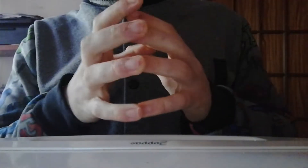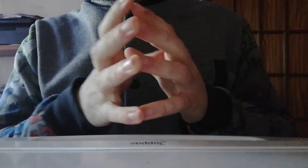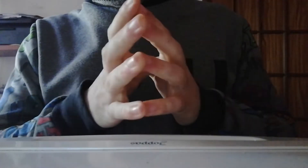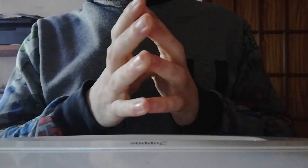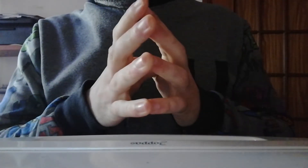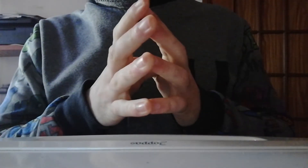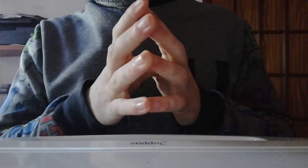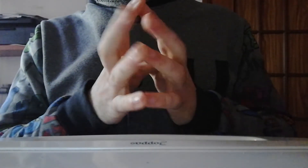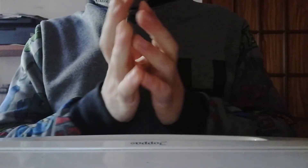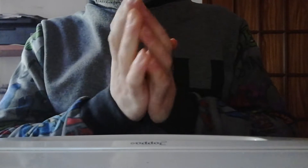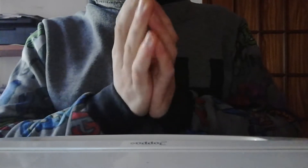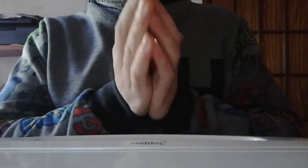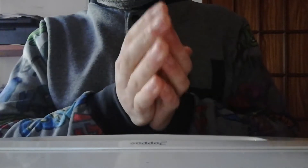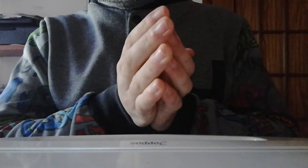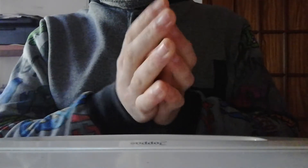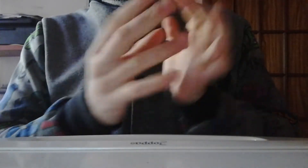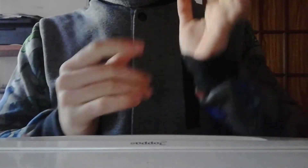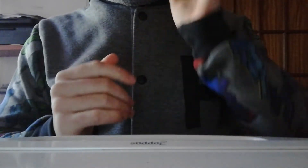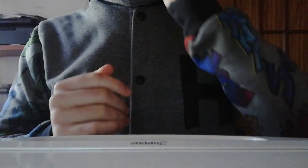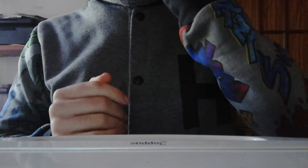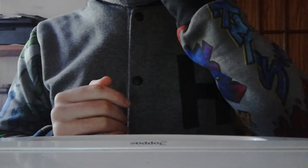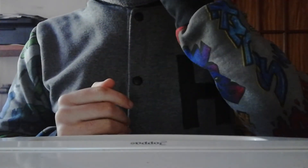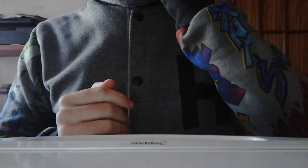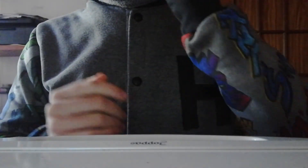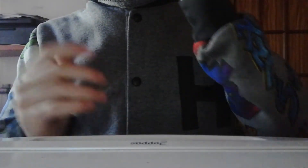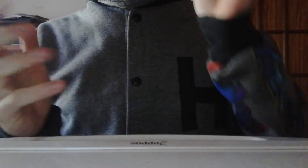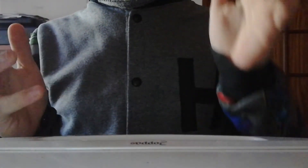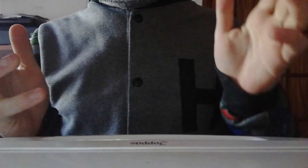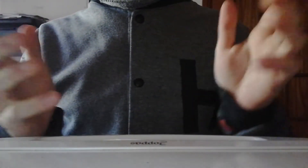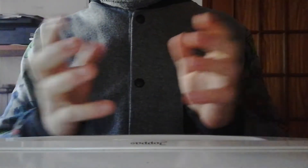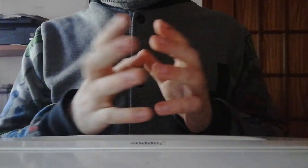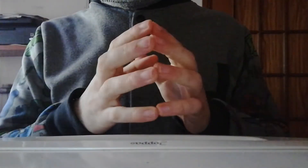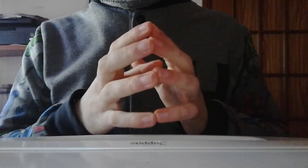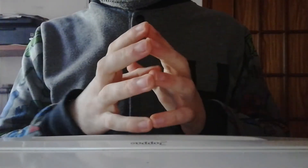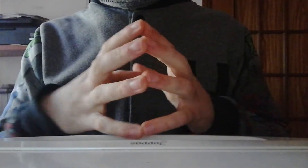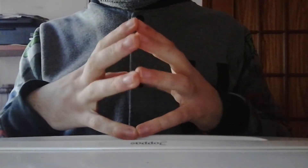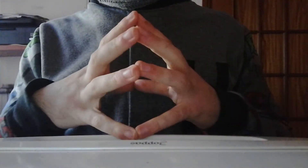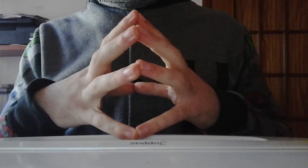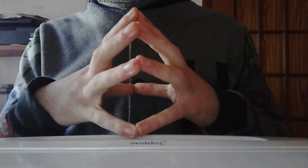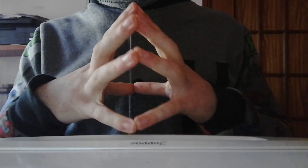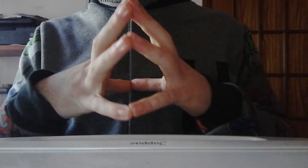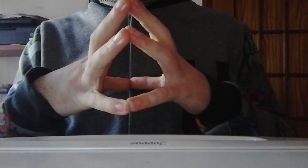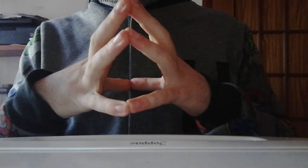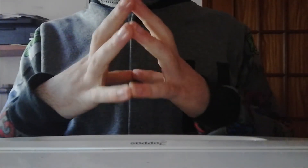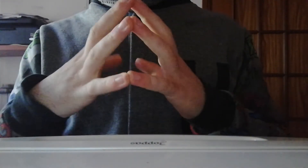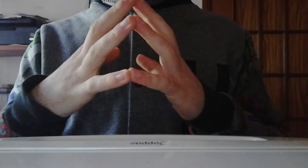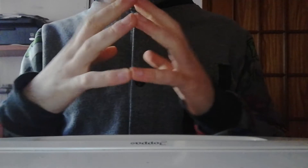allora l'ha concepita ieri per prima cosa ho pensato di portare una serie